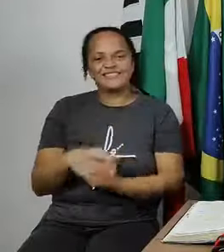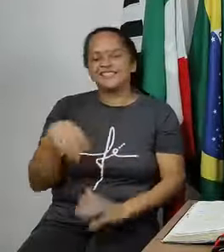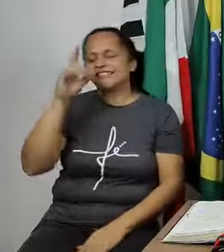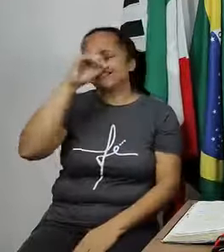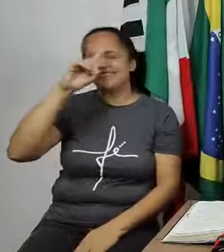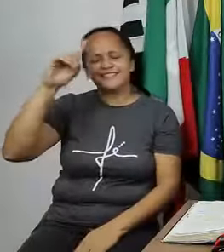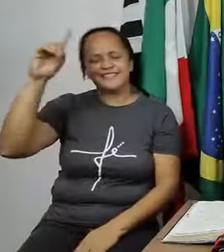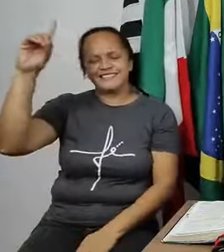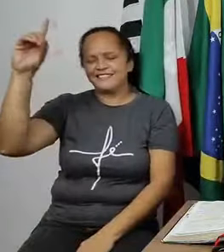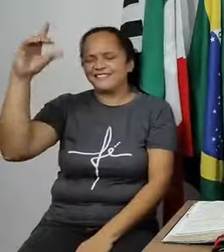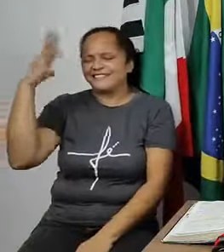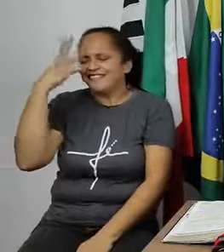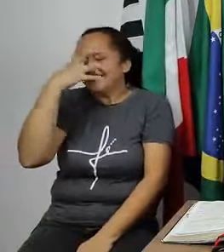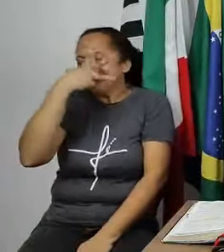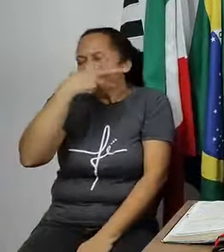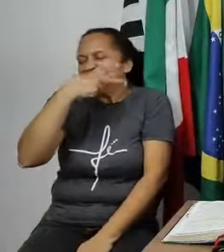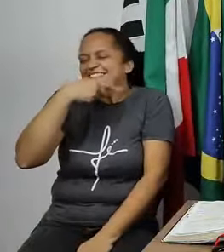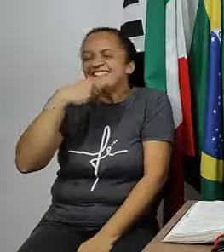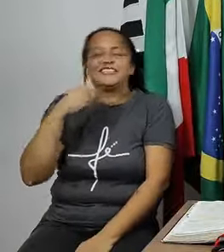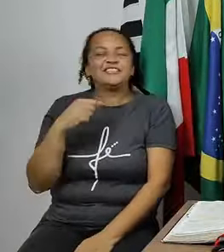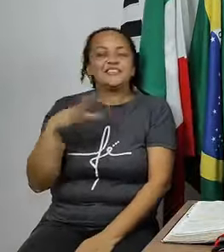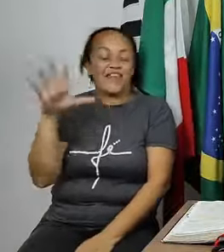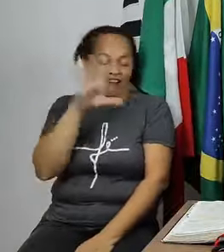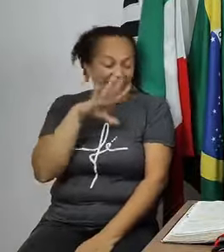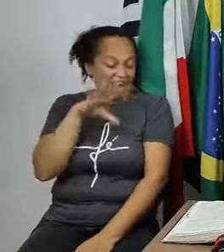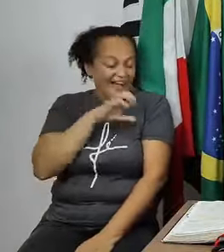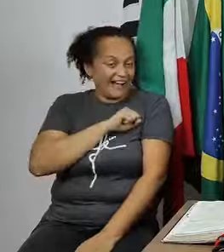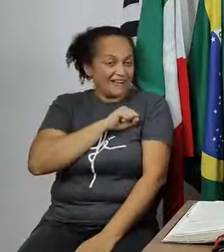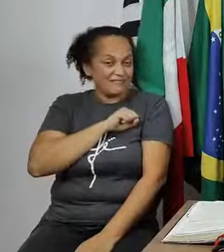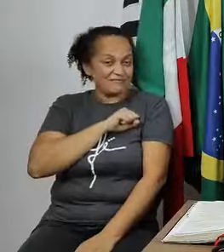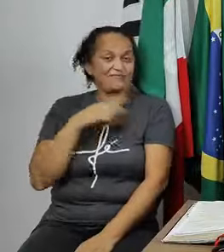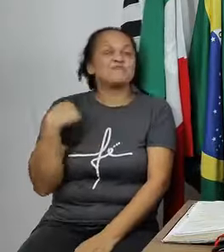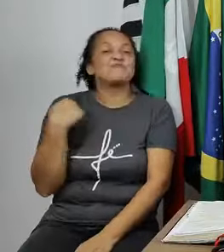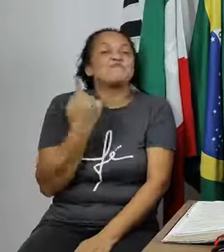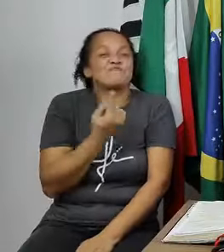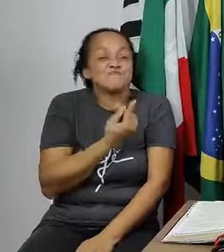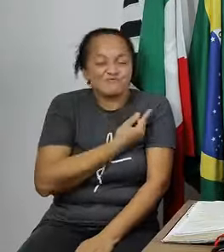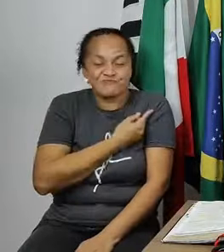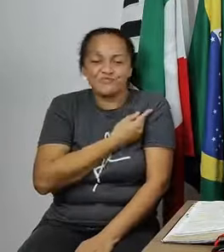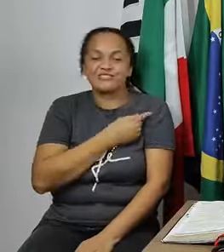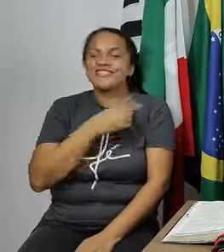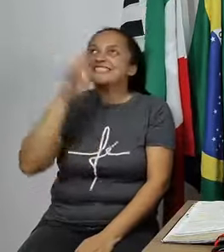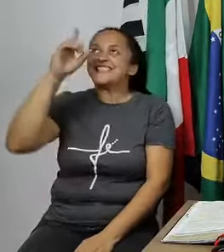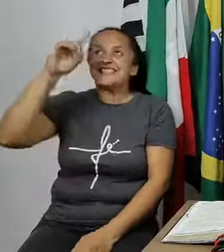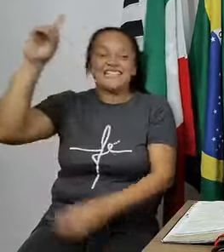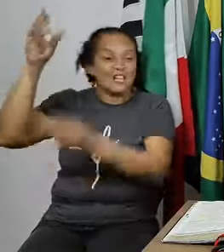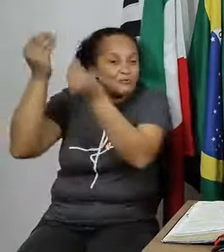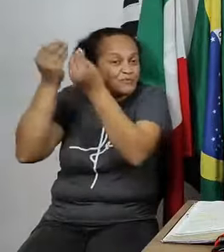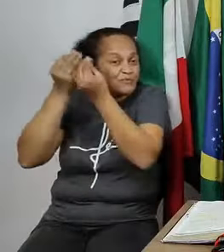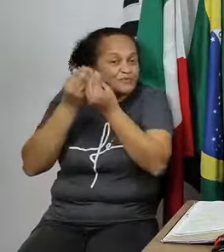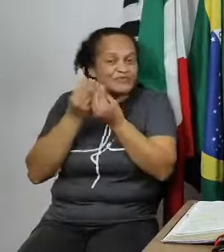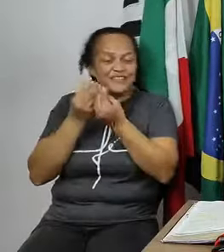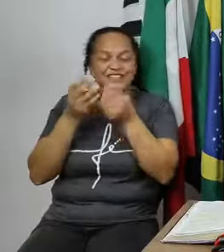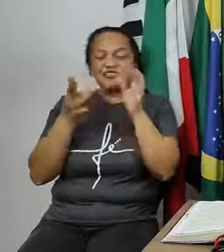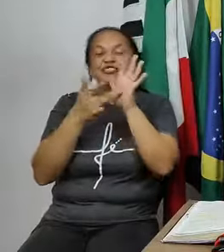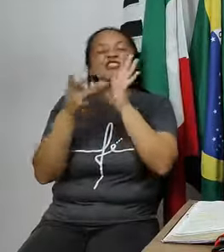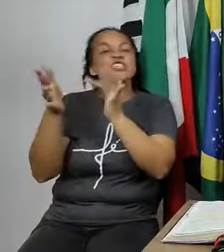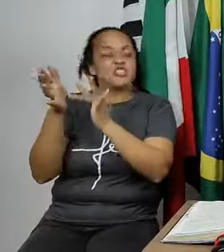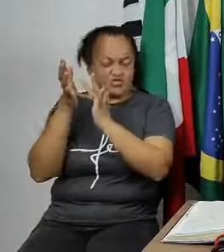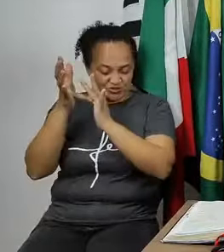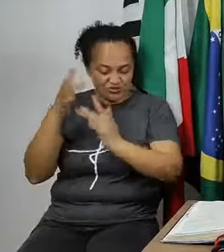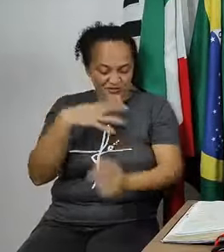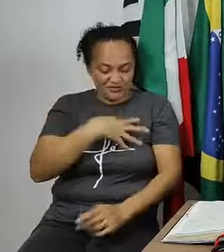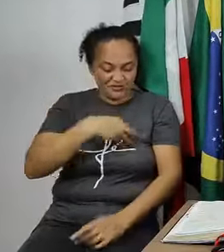Deus lindo que nos amou de tal maneira que enviou o seu único Filho para que todo o que